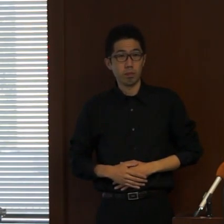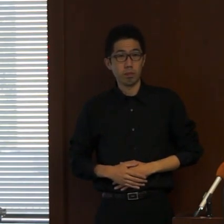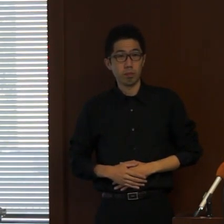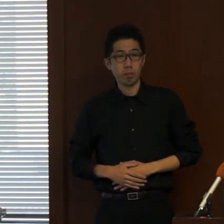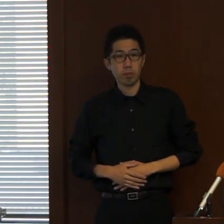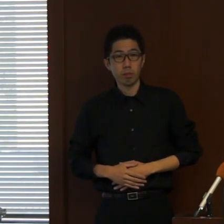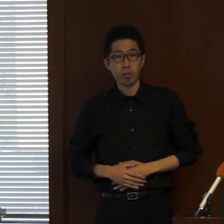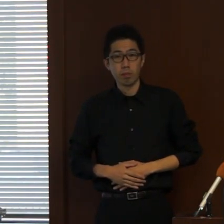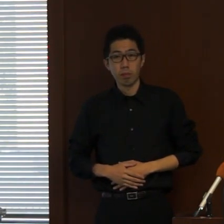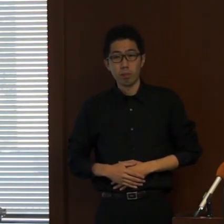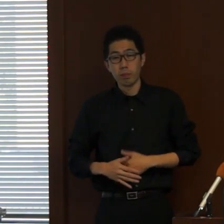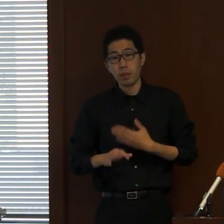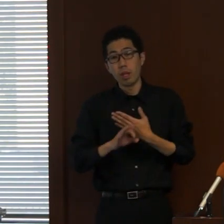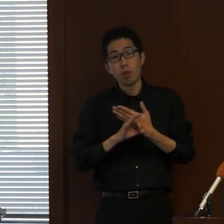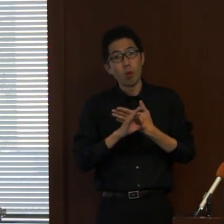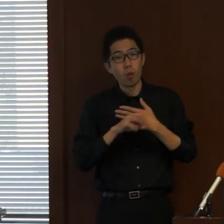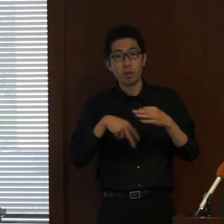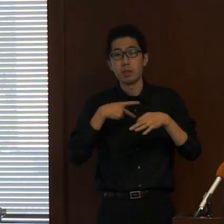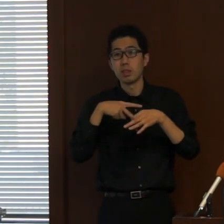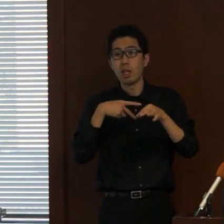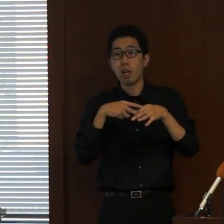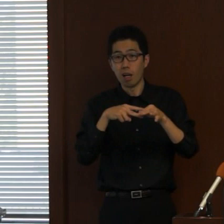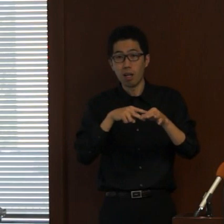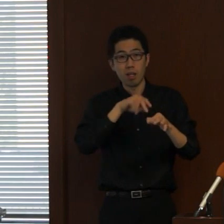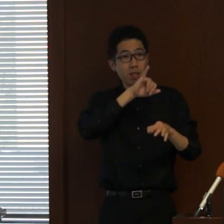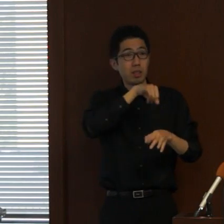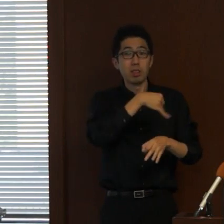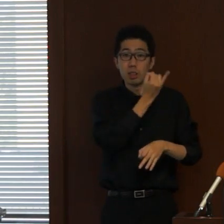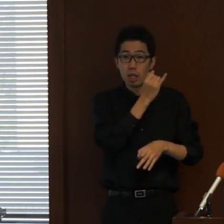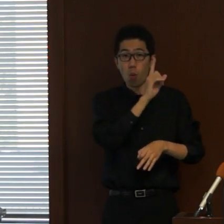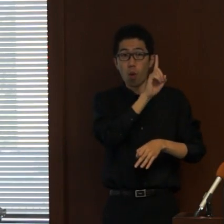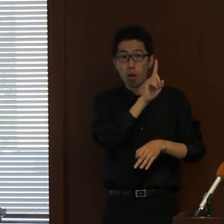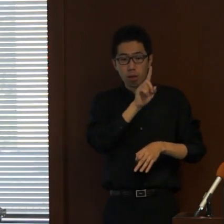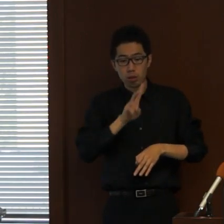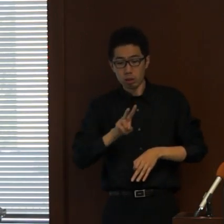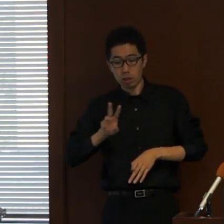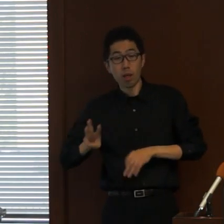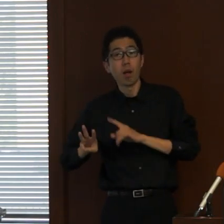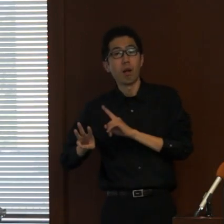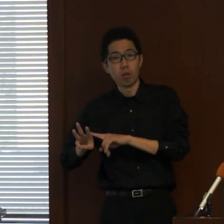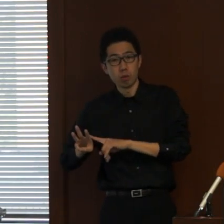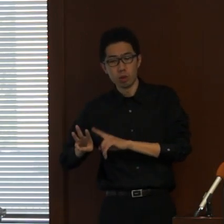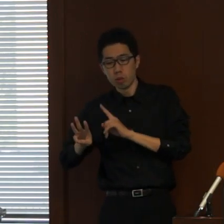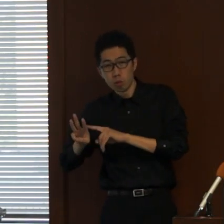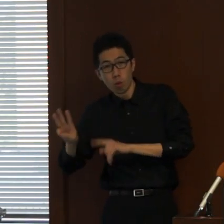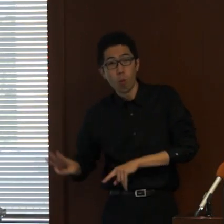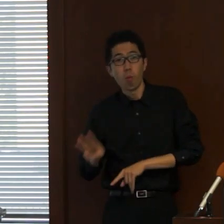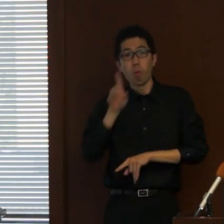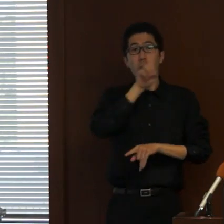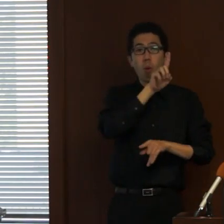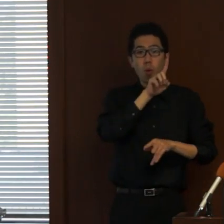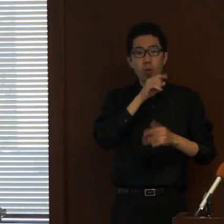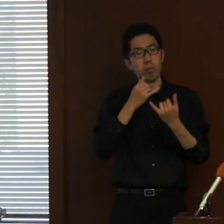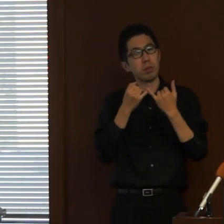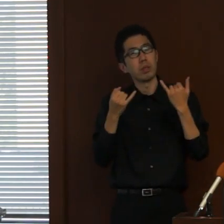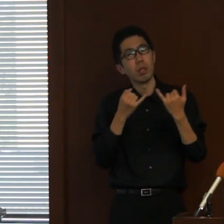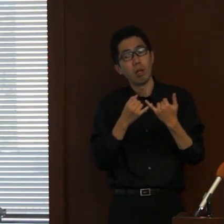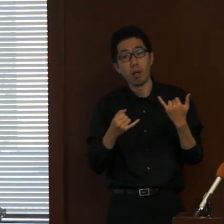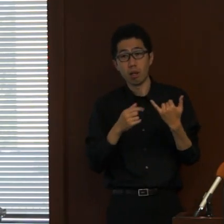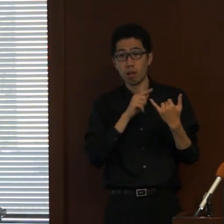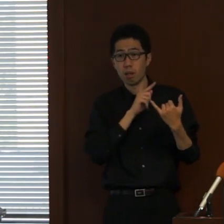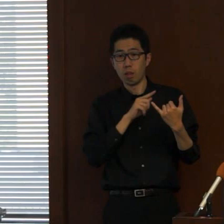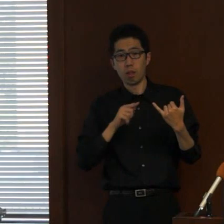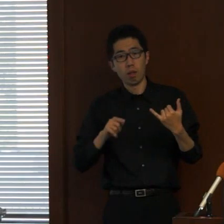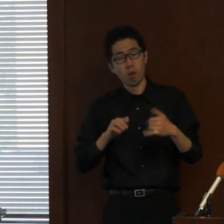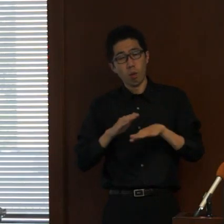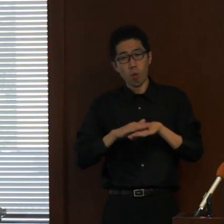J2 から J1 に我々がなろうと思ったら J3 のチームがいきなり J1 になってきたみたいな、どういう戦いをすればいいんだろうかっ